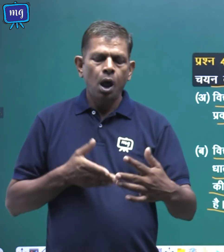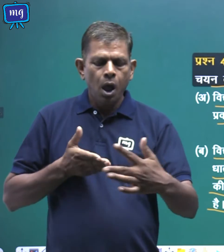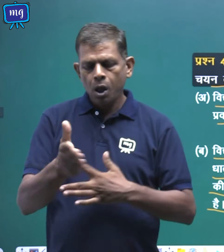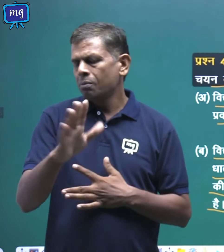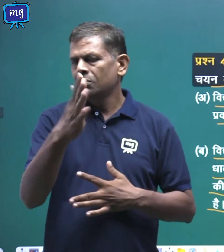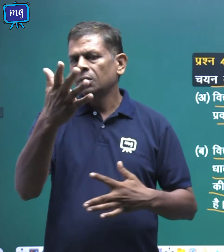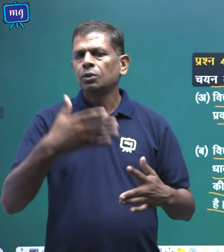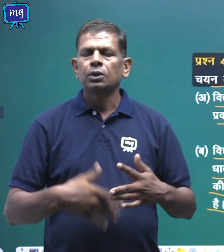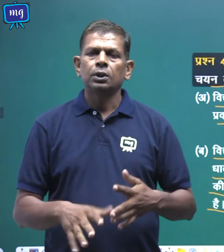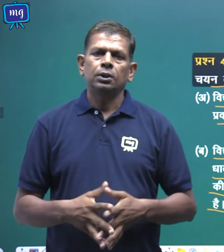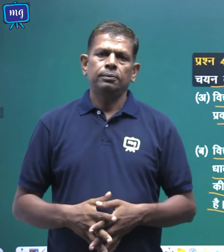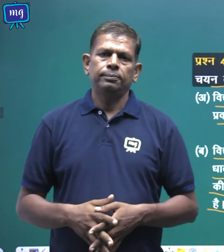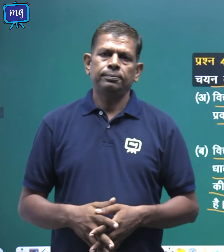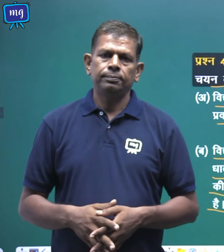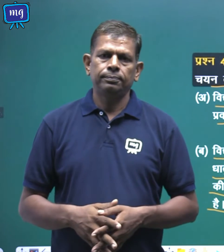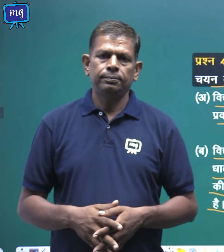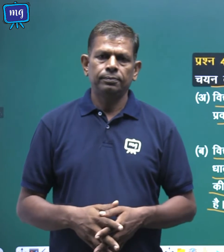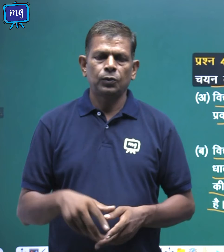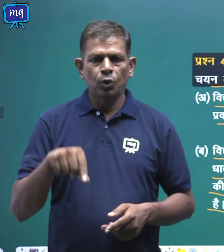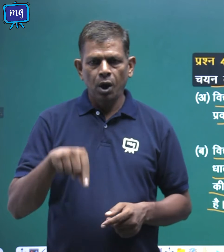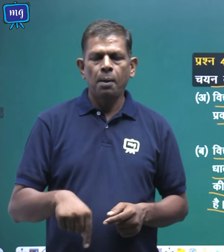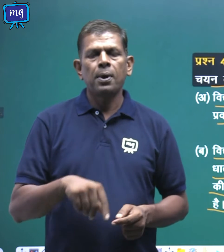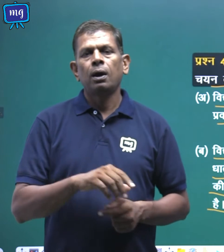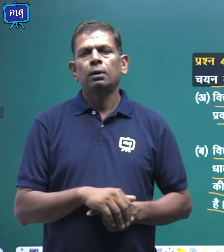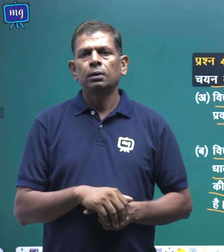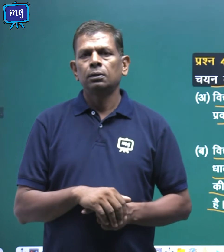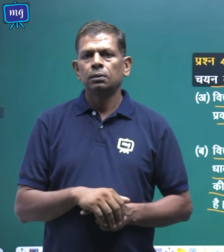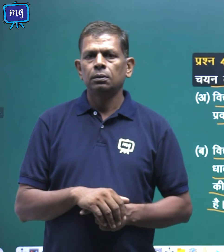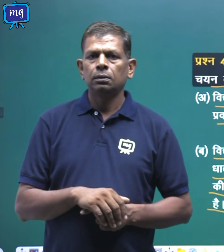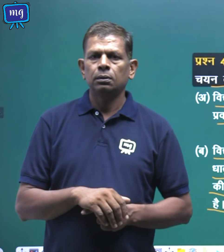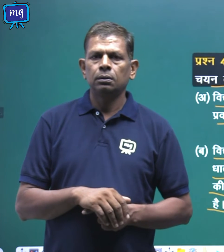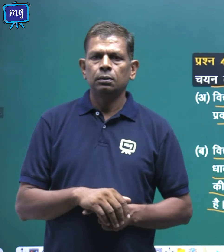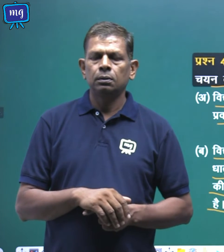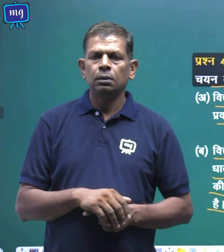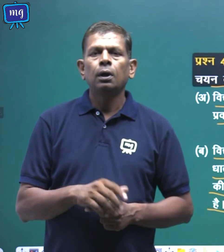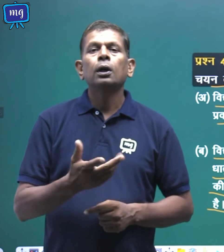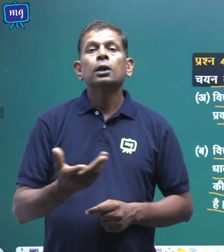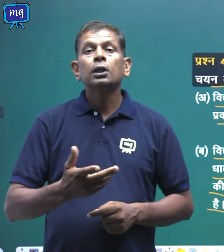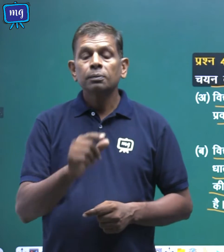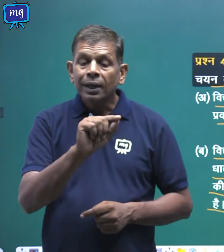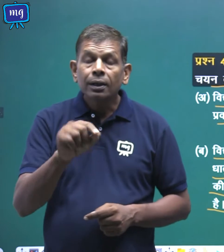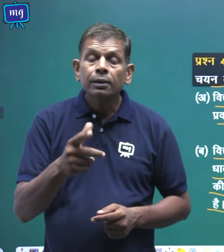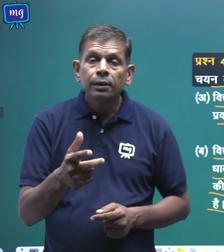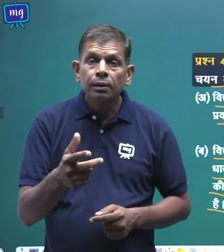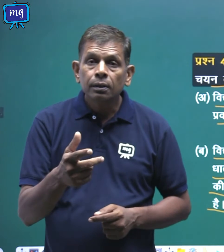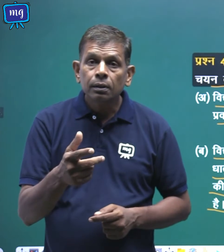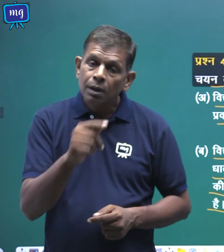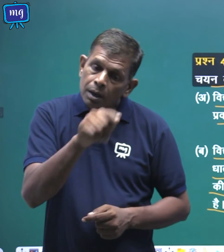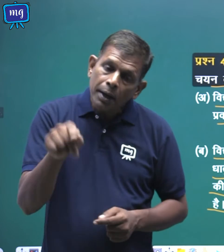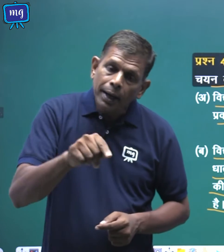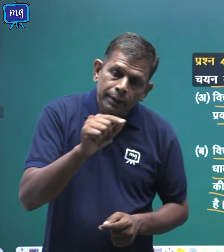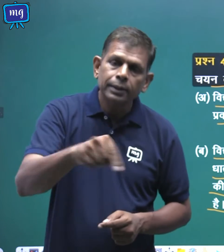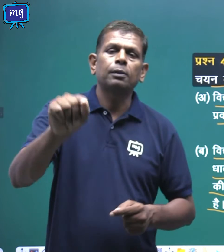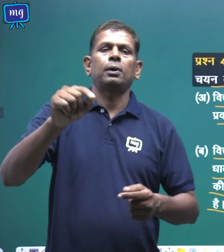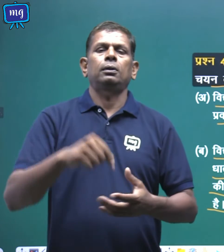प्रवाहित नहीं होने देगी। तो हम यहाँ किस पर निशान लगाएंगे?